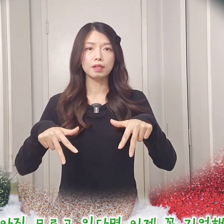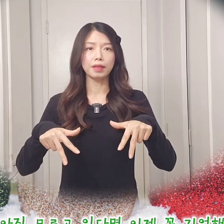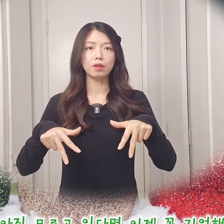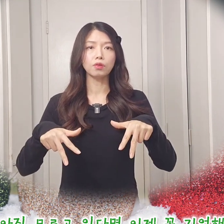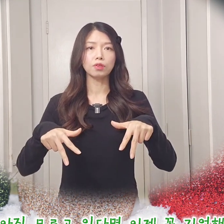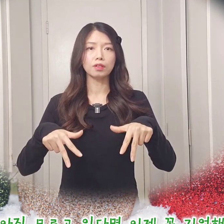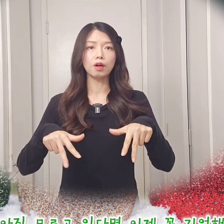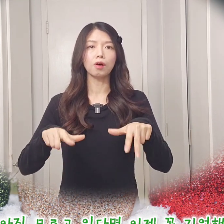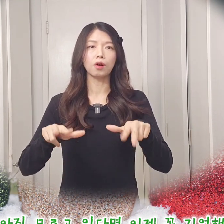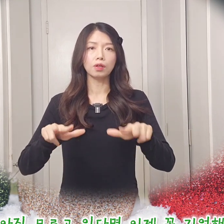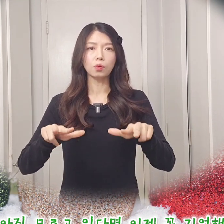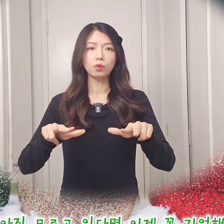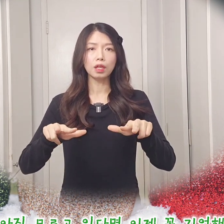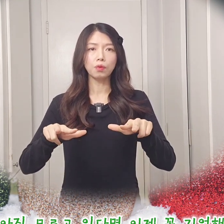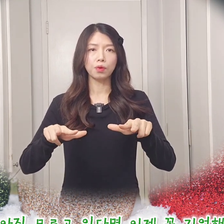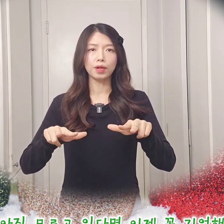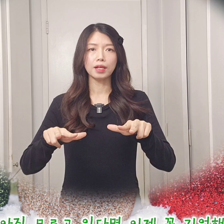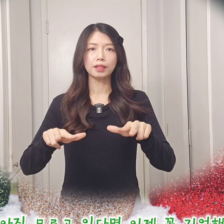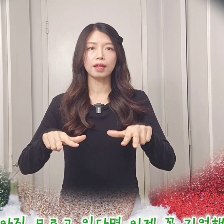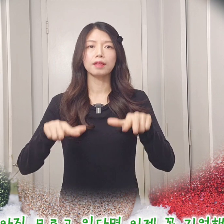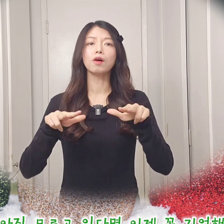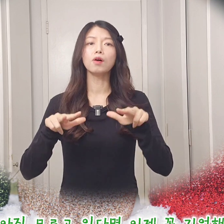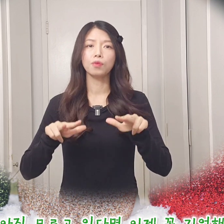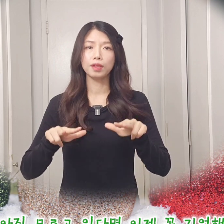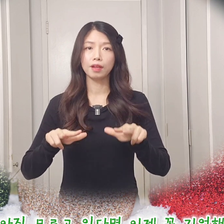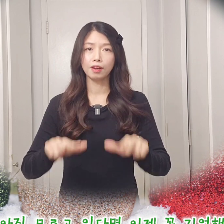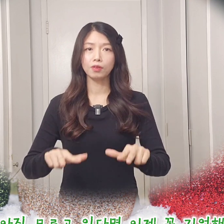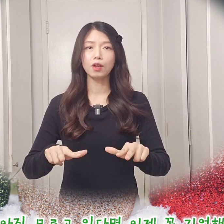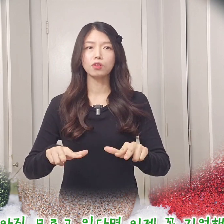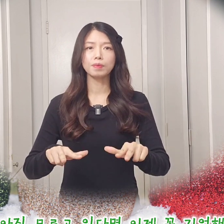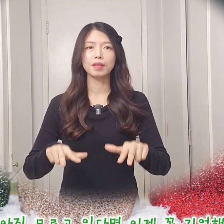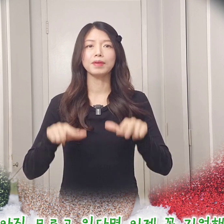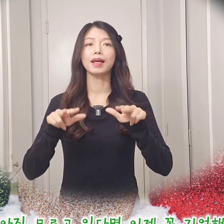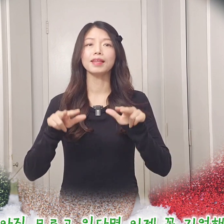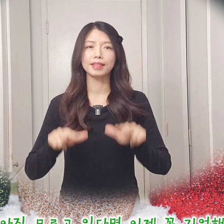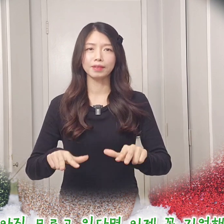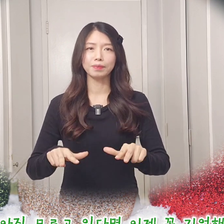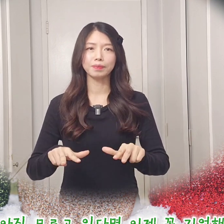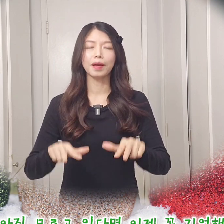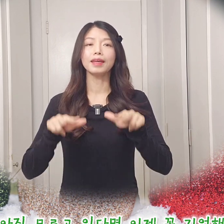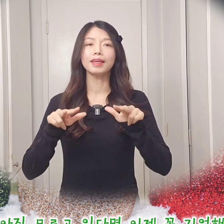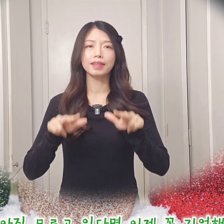만들어 주셔서 손등이 위로 한 상태에서 위에서 아래로 내려주시면 됩니다. 지금. 이제.